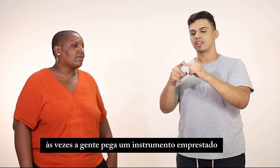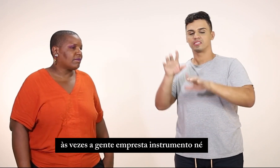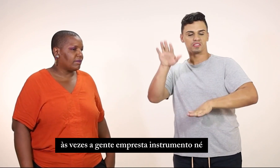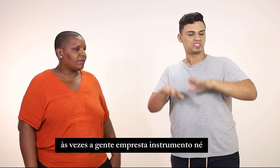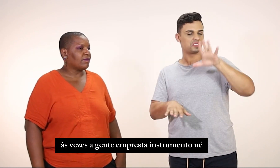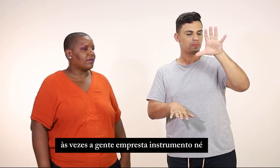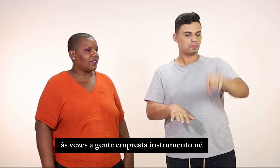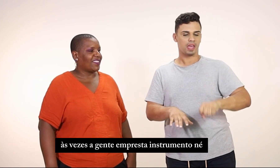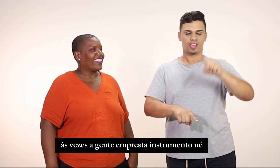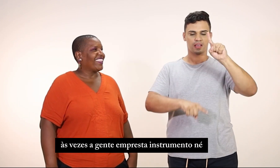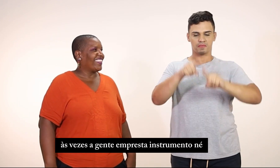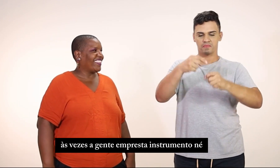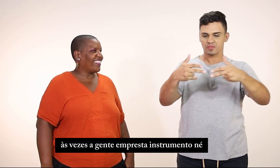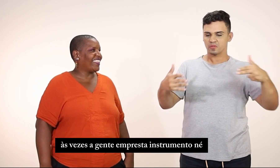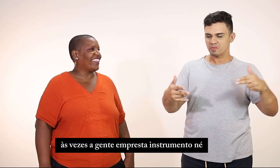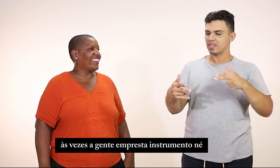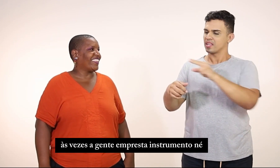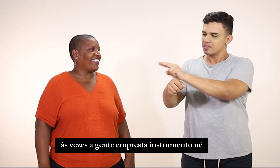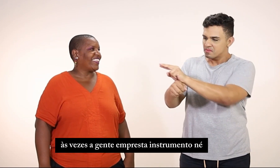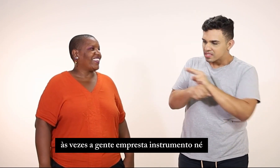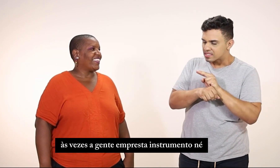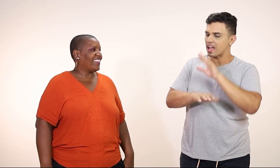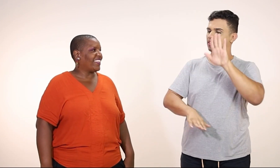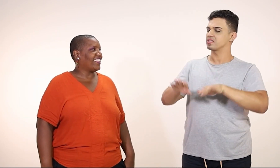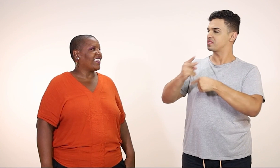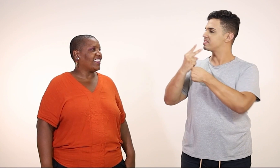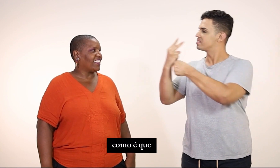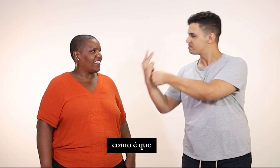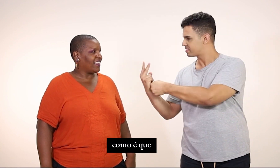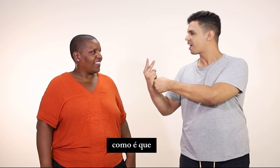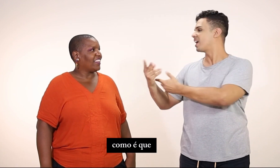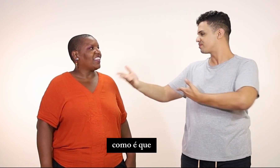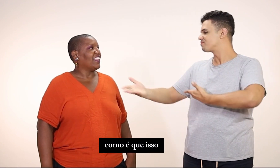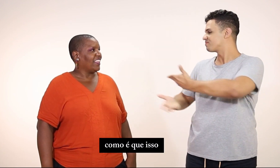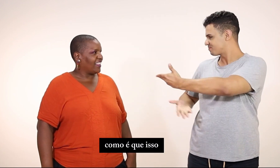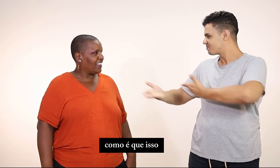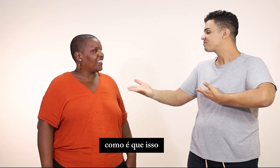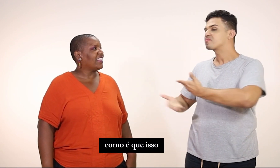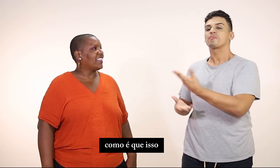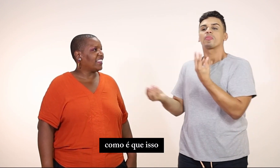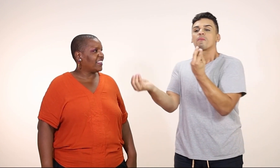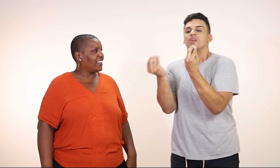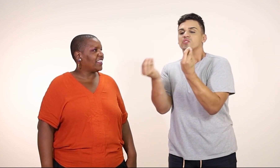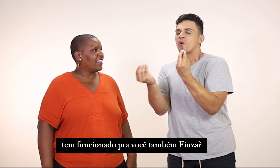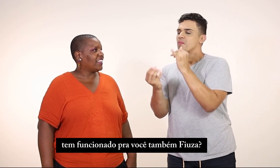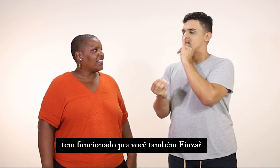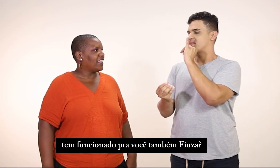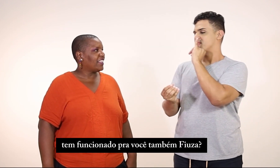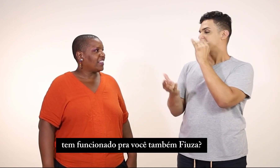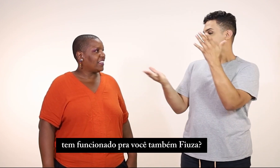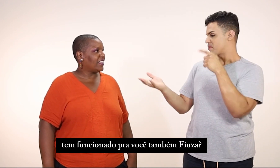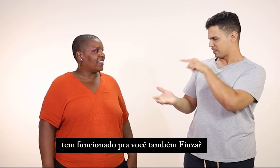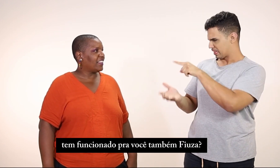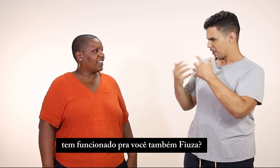às vezes a gente empresta instrumento, né? Como é que isso tem funcionado pra você também,